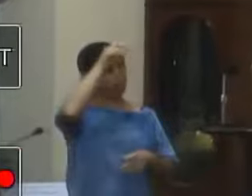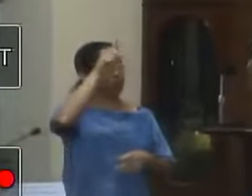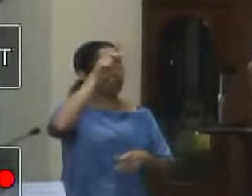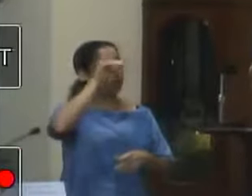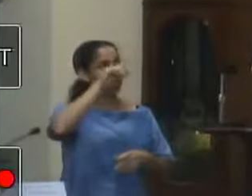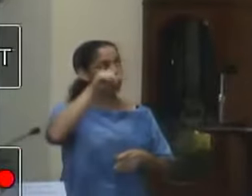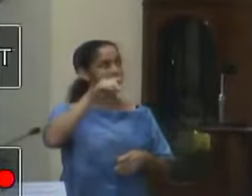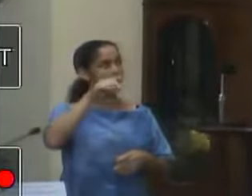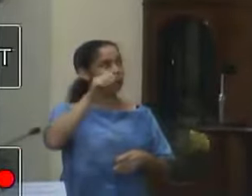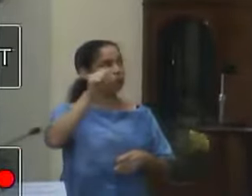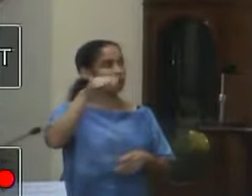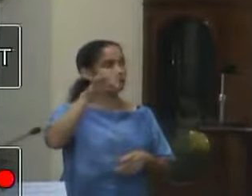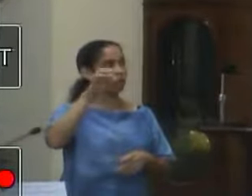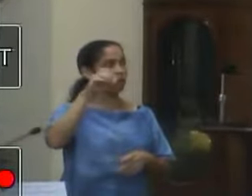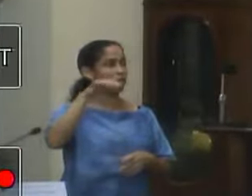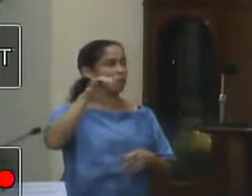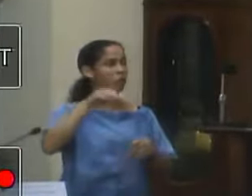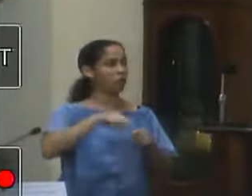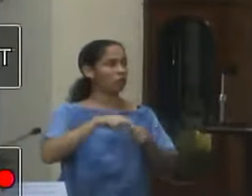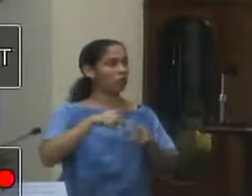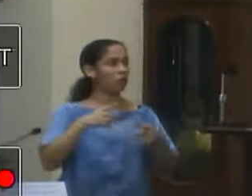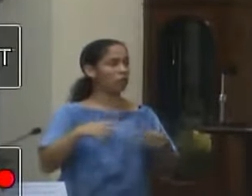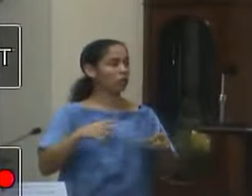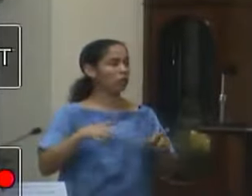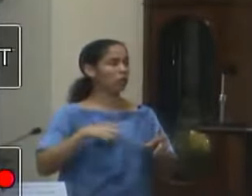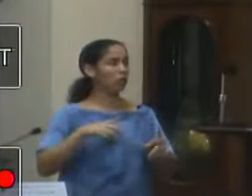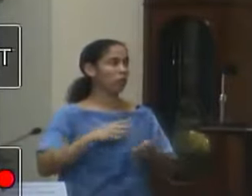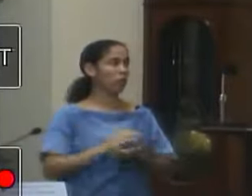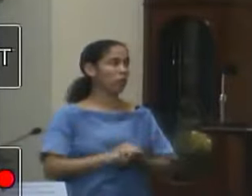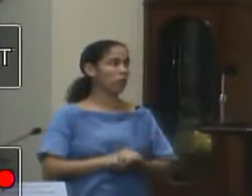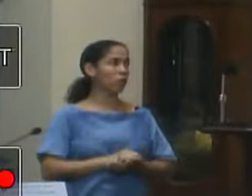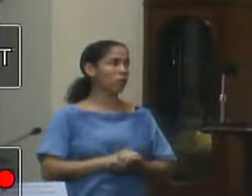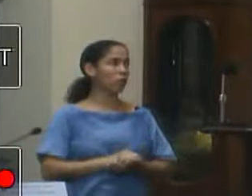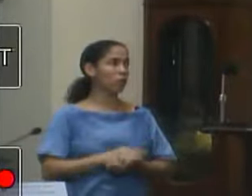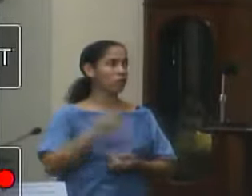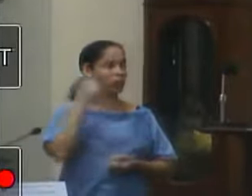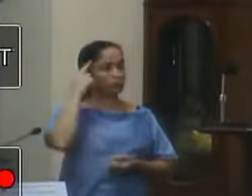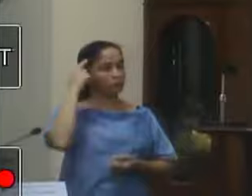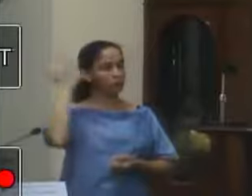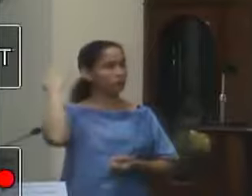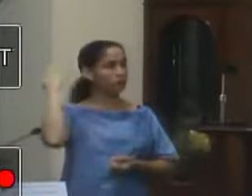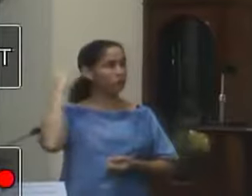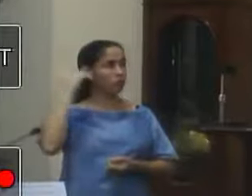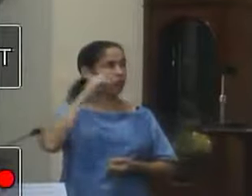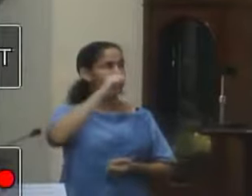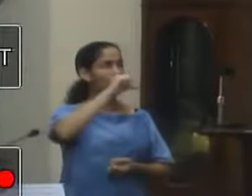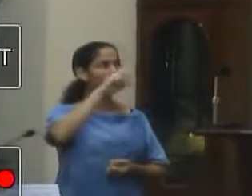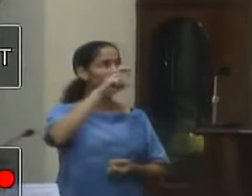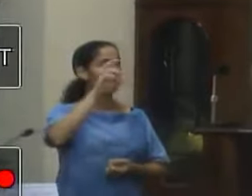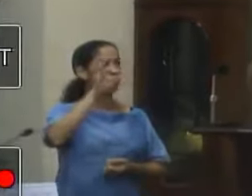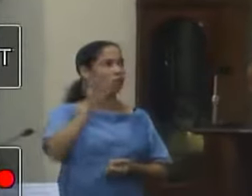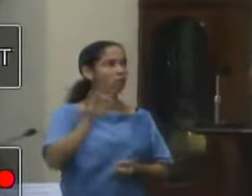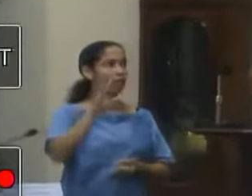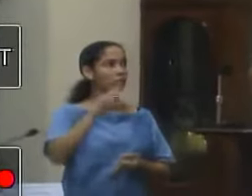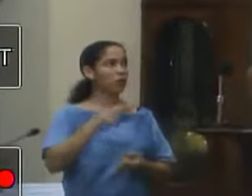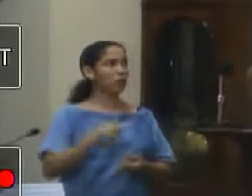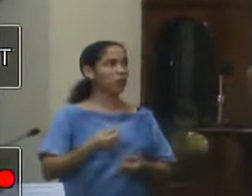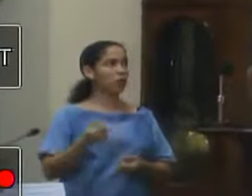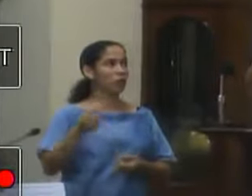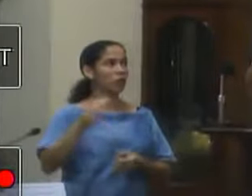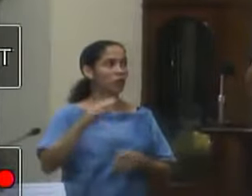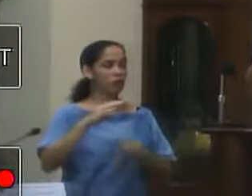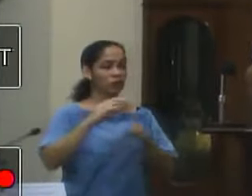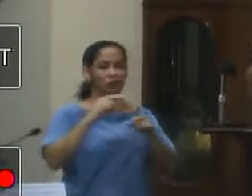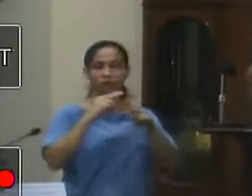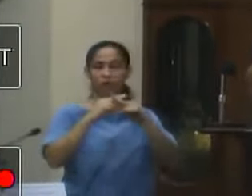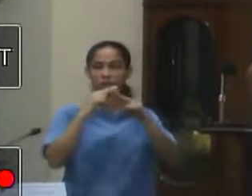já tinha uma visão na reciclagem naquela época, ele foi 95%, aquilo ali foi puxado pela Caixa